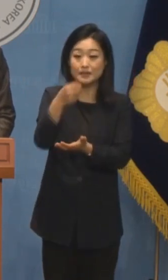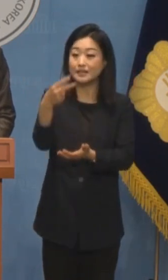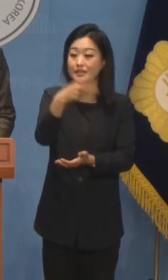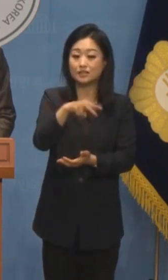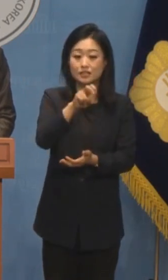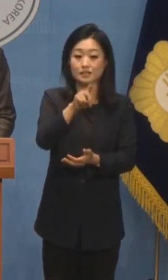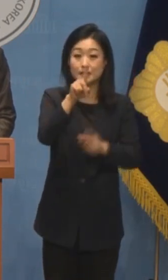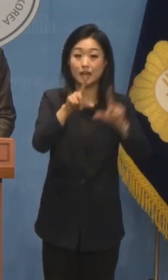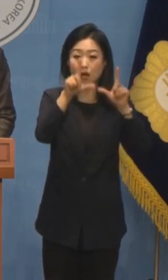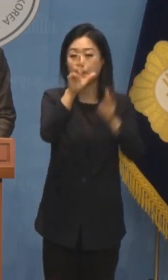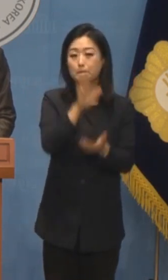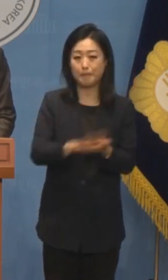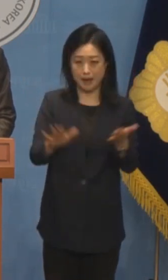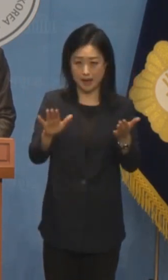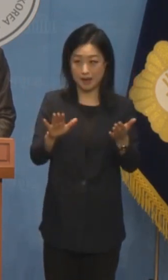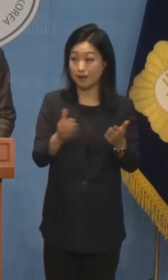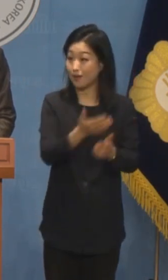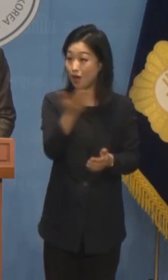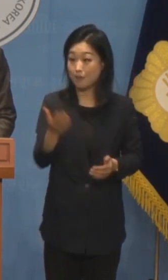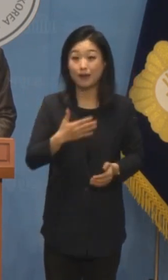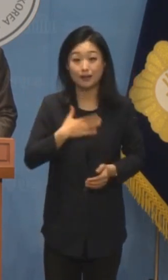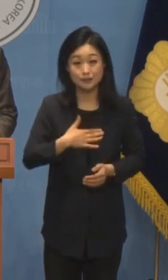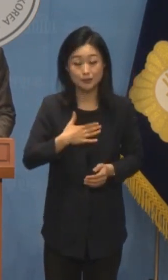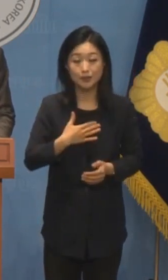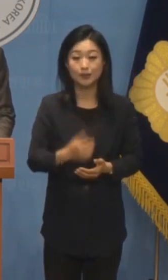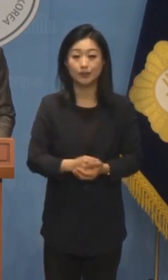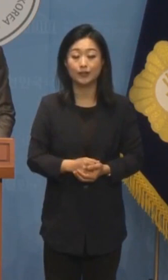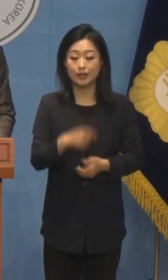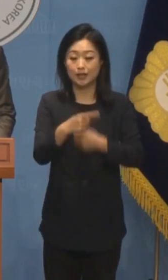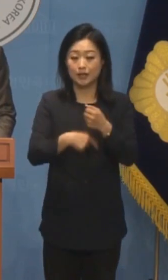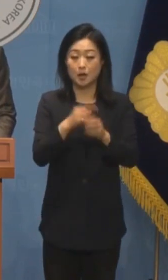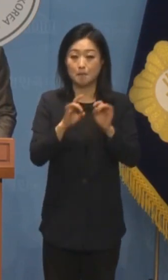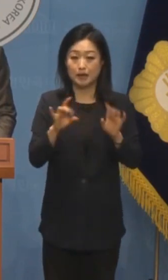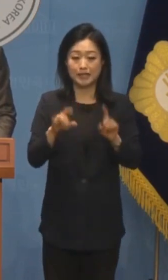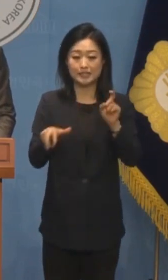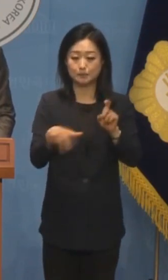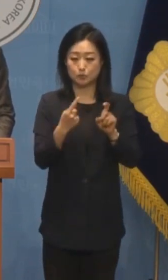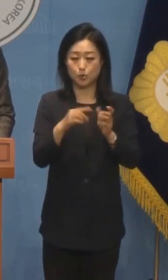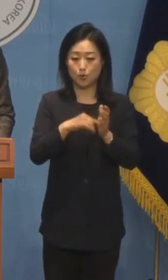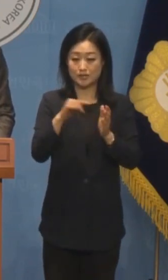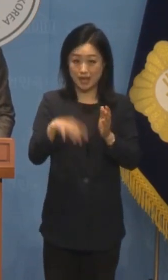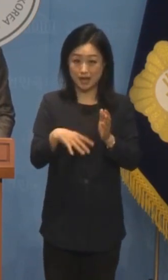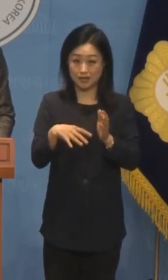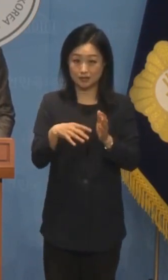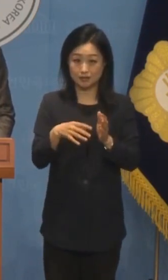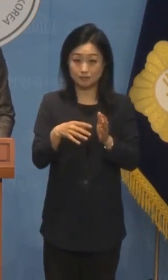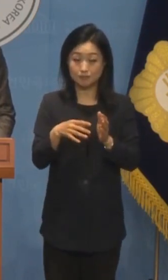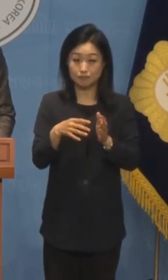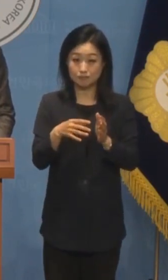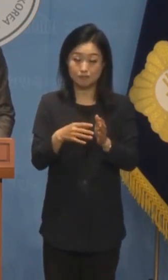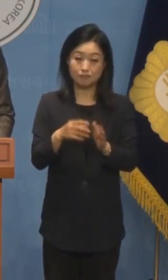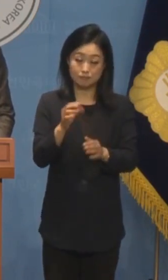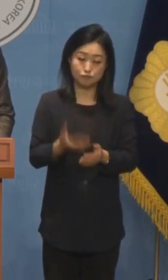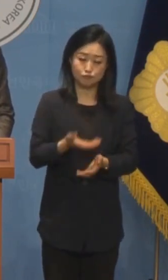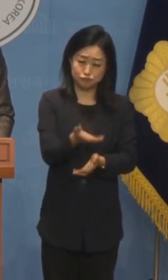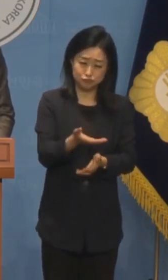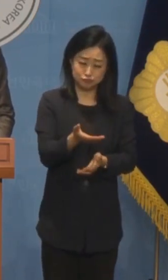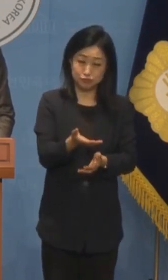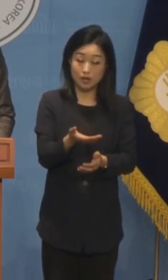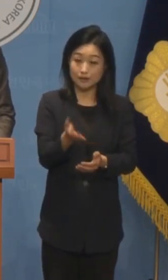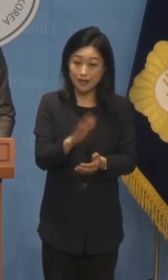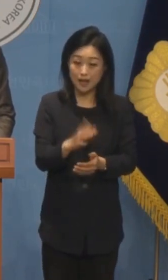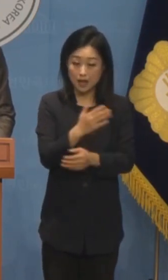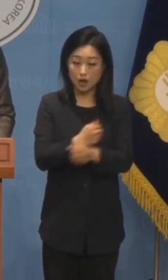2021년도에 이미 고갈된 거를 여러분 잘 아실 겁니다. 매년 10조 원 이상의 세금을 들이붓고 있음에도 불구하고